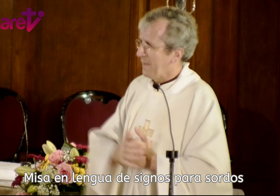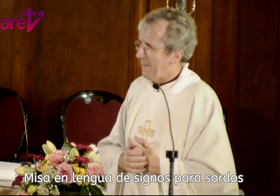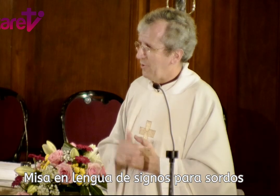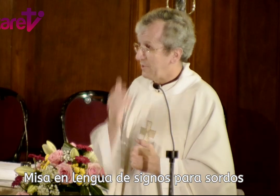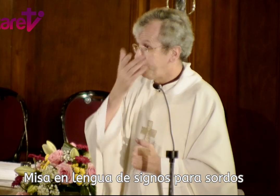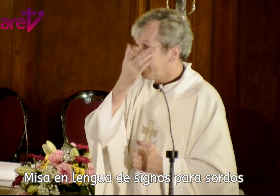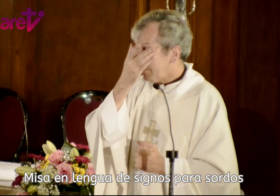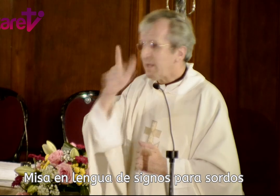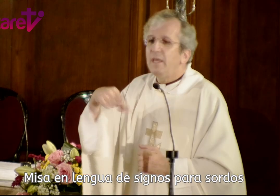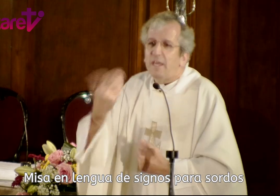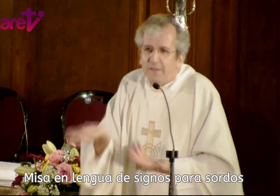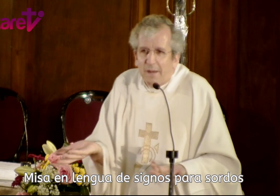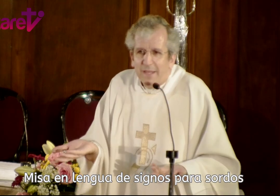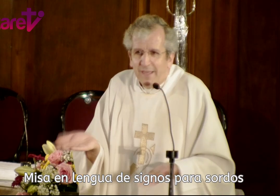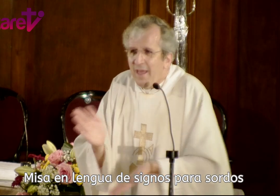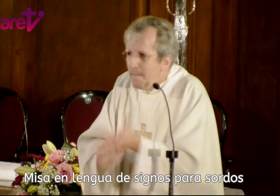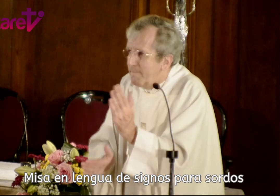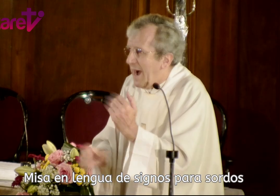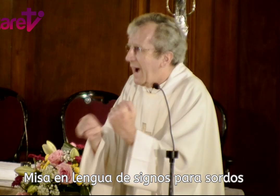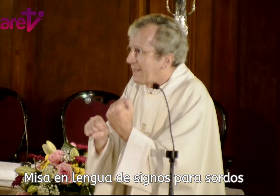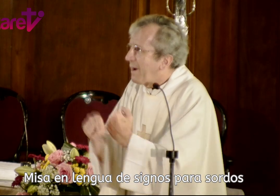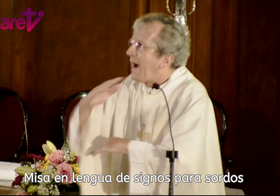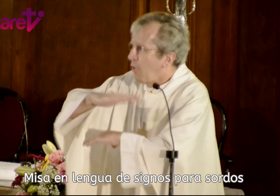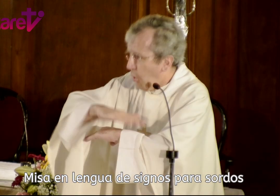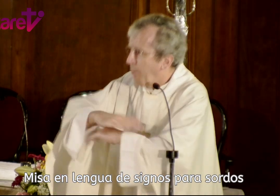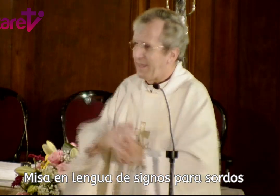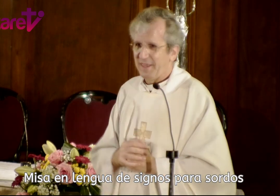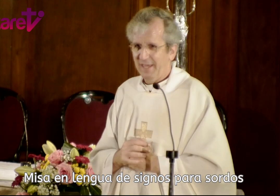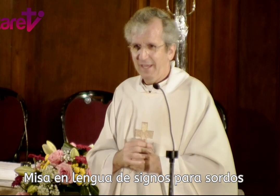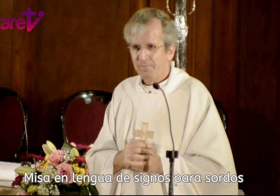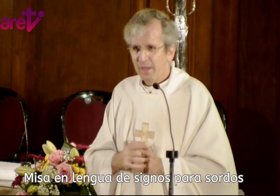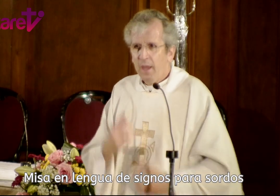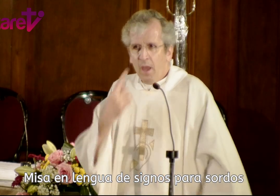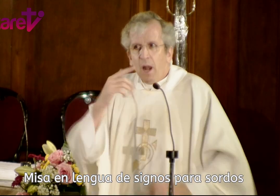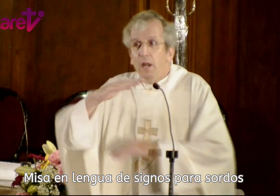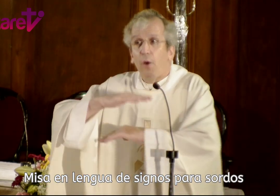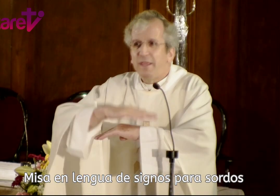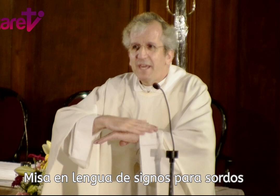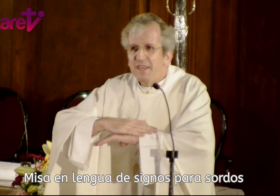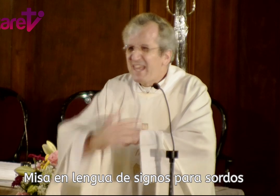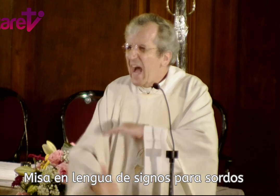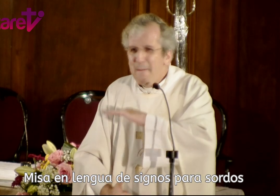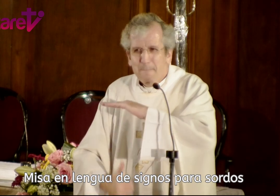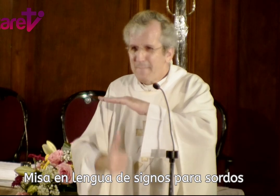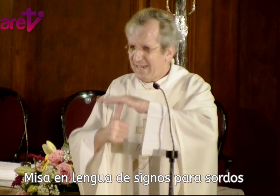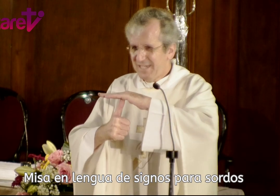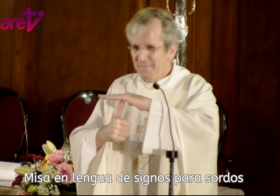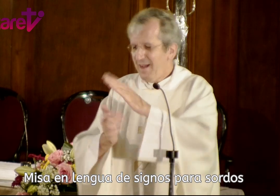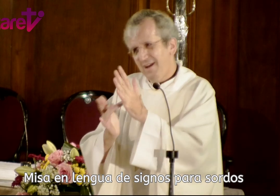valor. Y finalmente, va a trabajar, obedece. La obediencia máxima, la